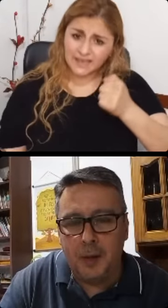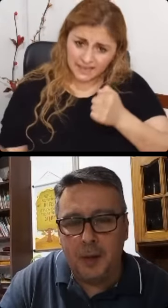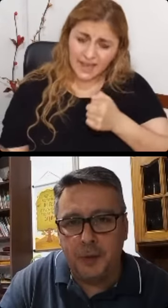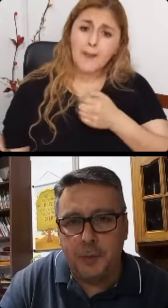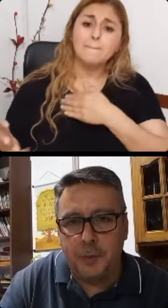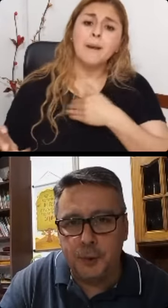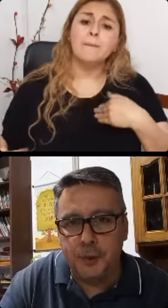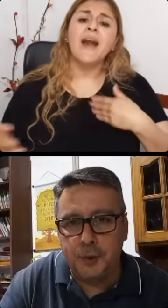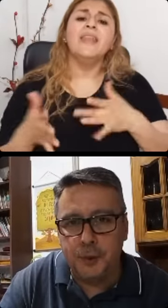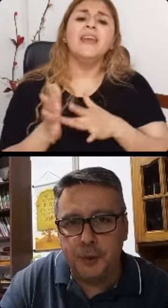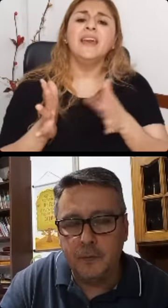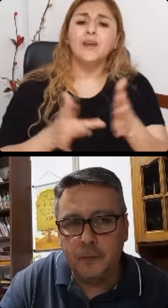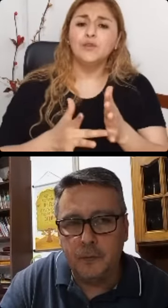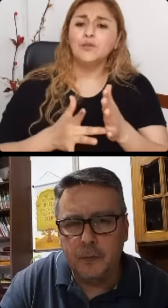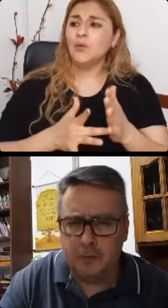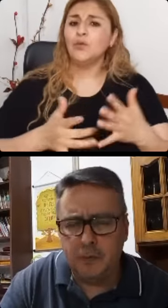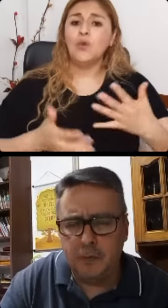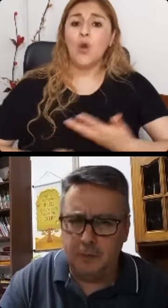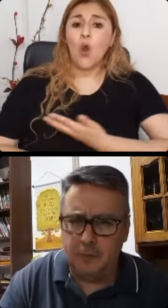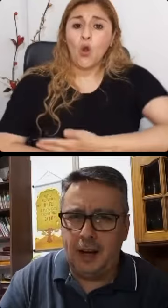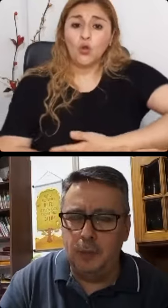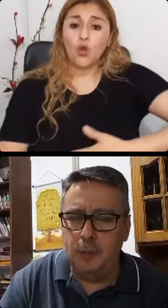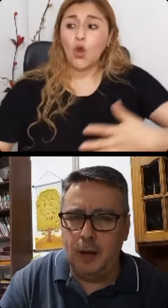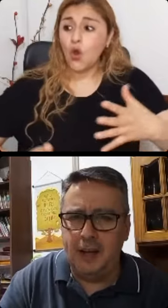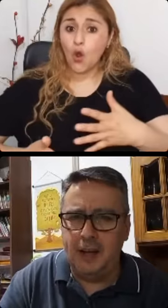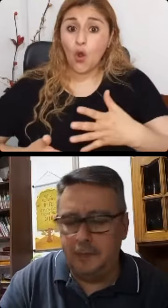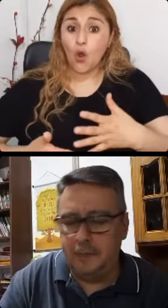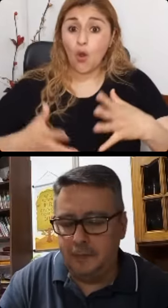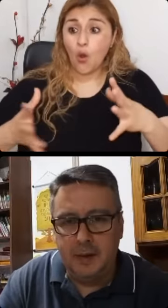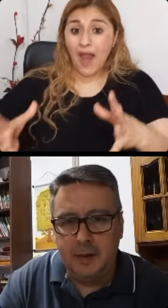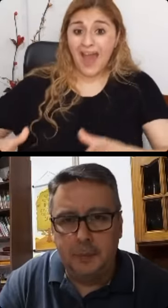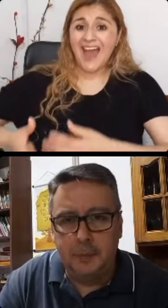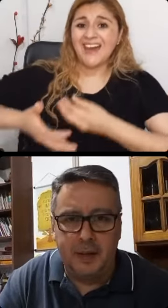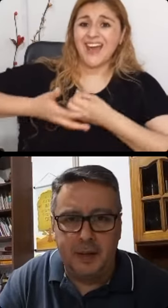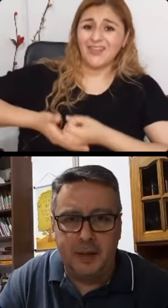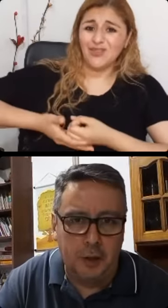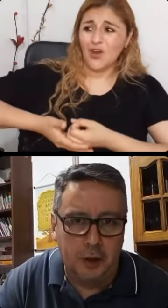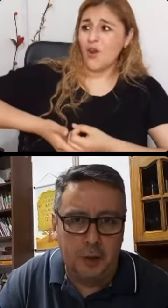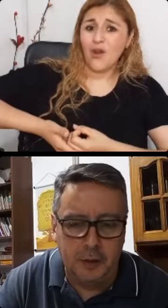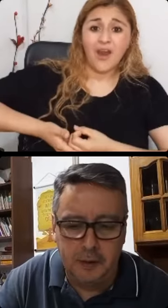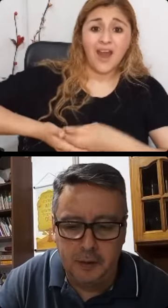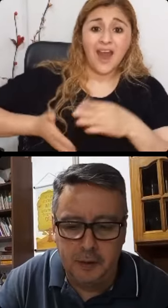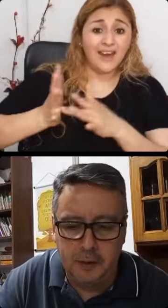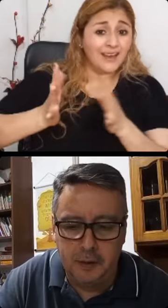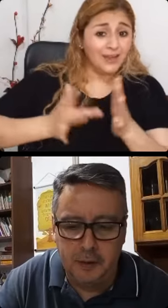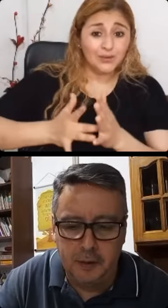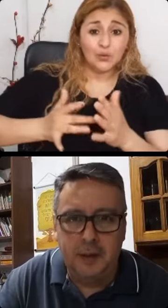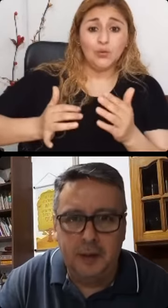al cuerpo de Jesús y el alumno decía pobre se volvió loco